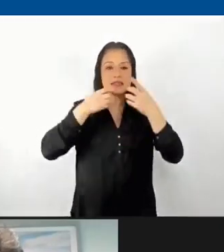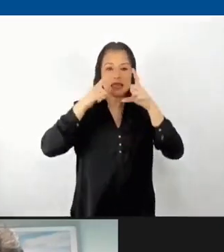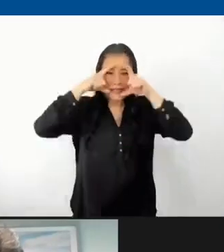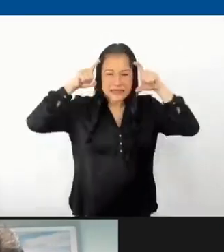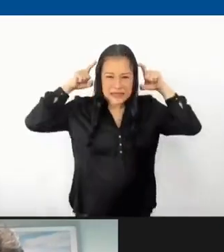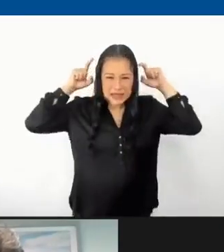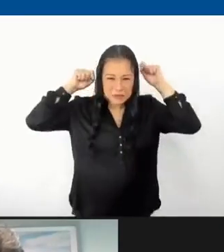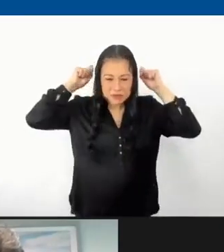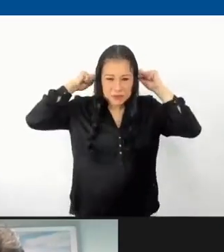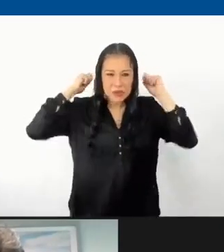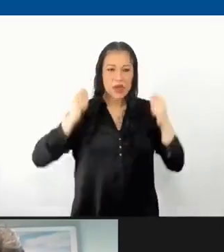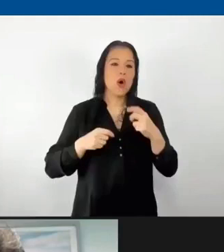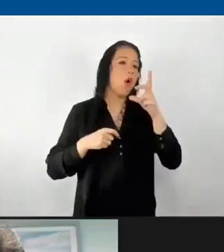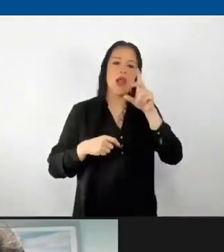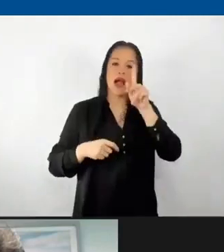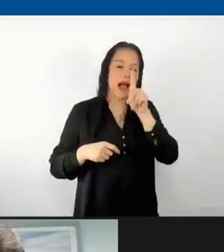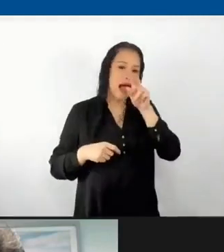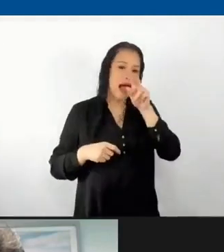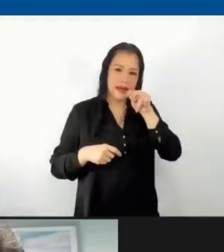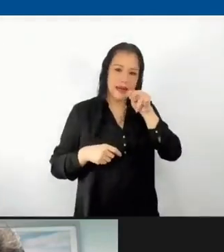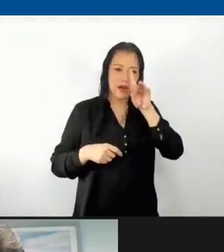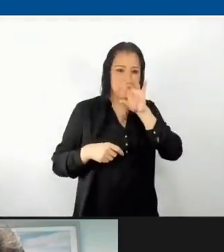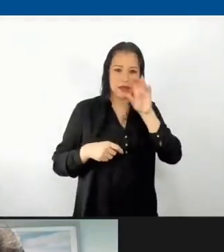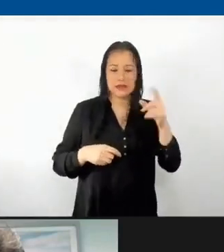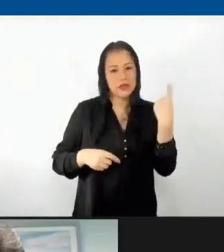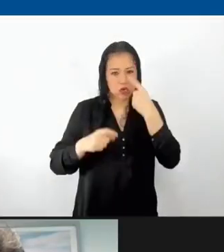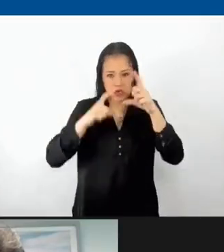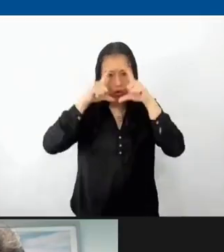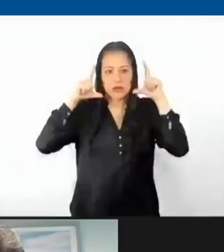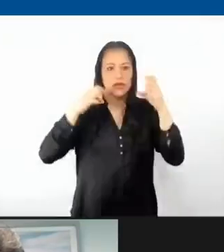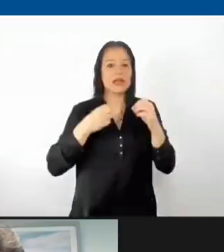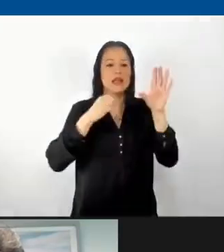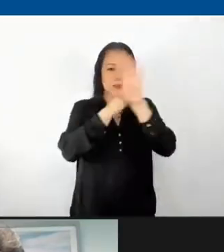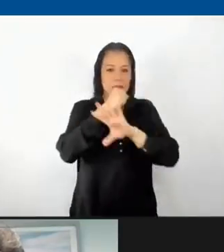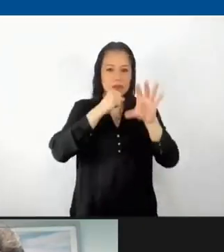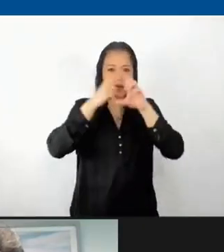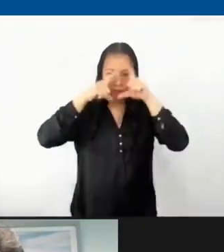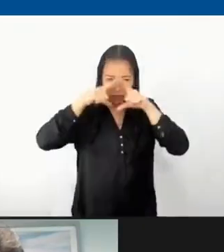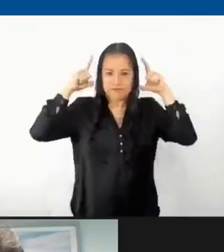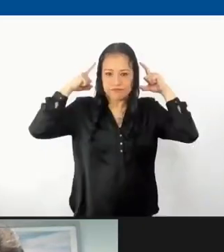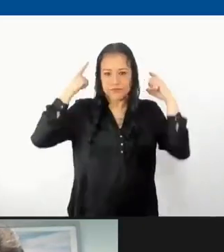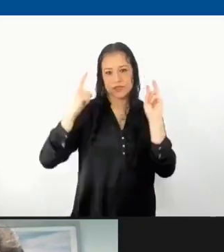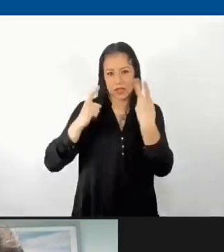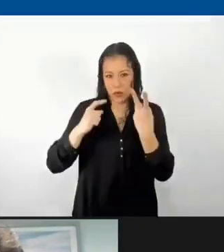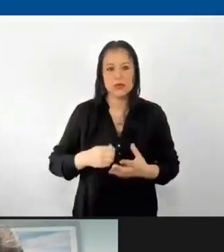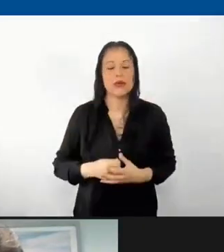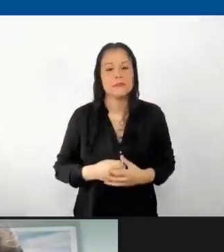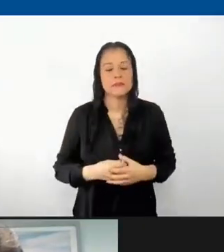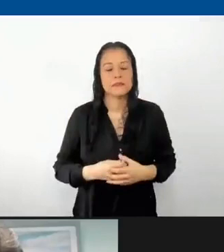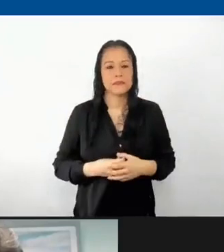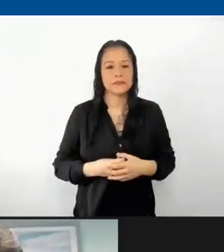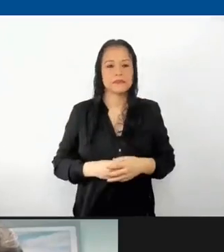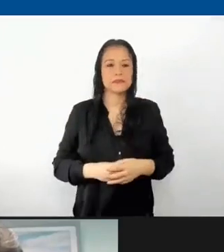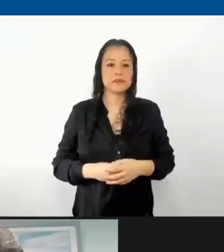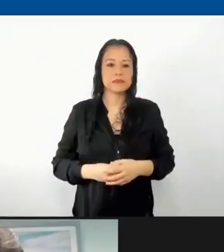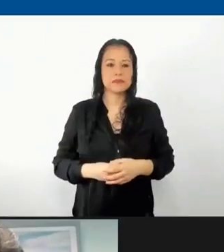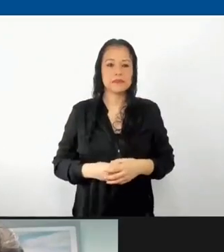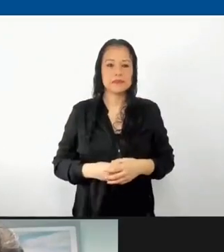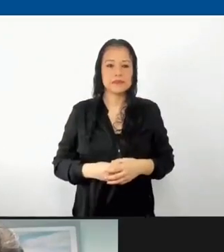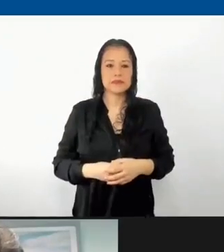bien ajustada, o la KN95 solita, o si la quiere cuidar para que no se le ensucie, la mascarilla quirúrgica encima,